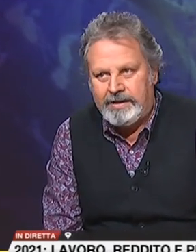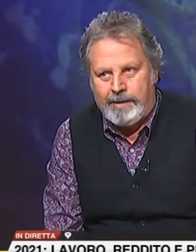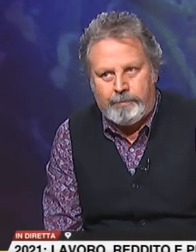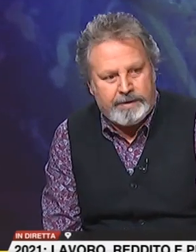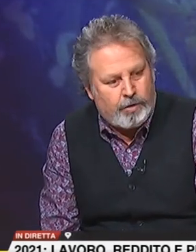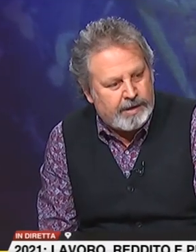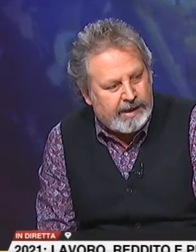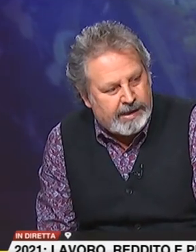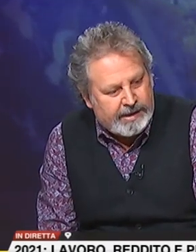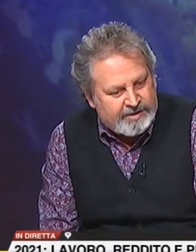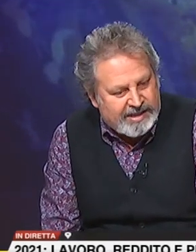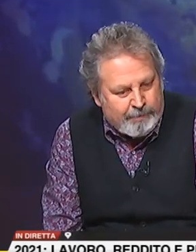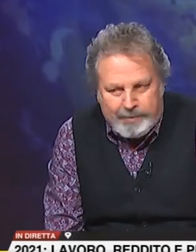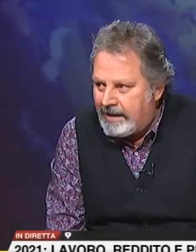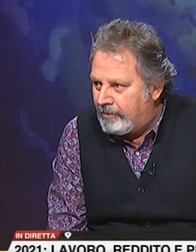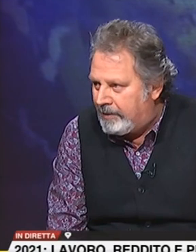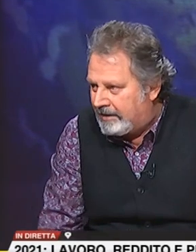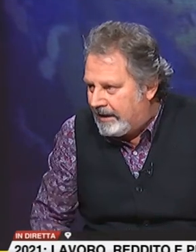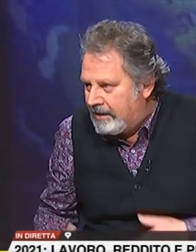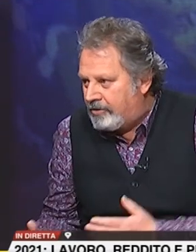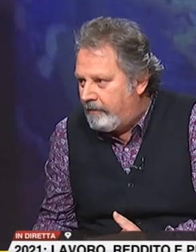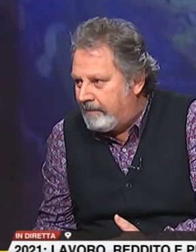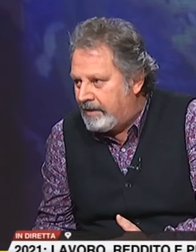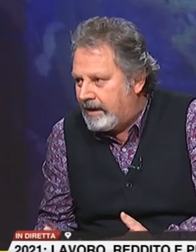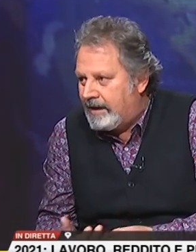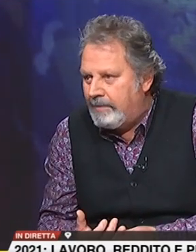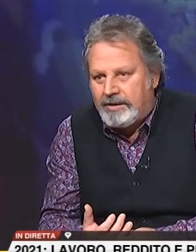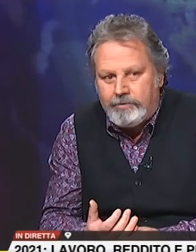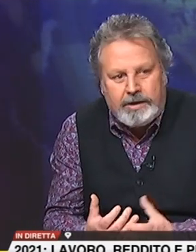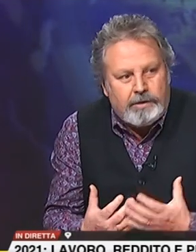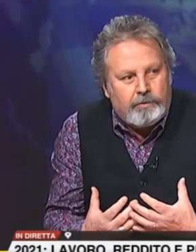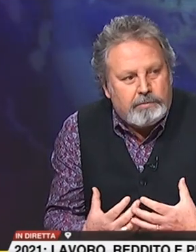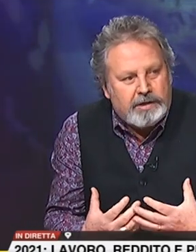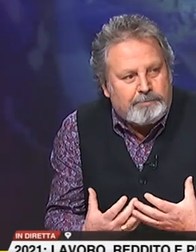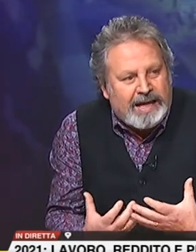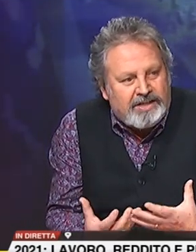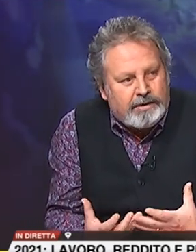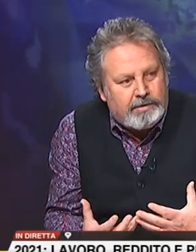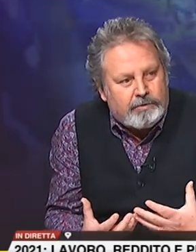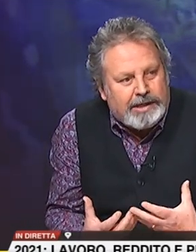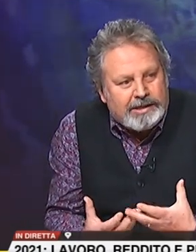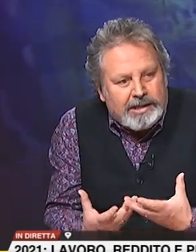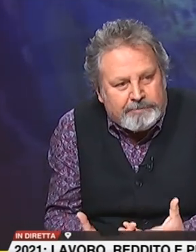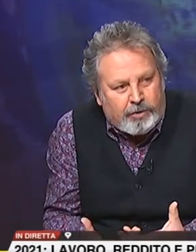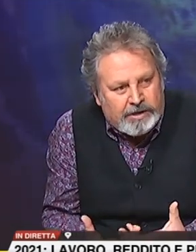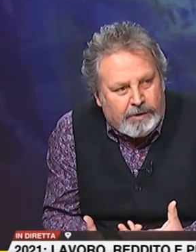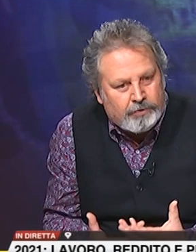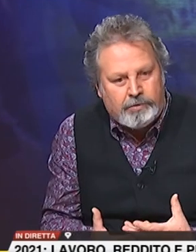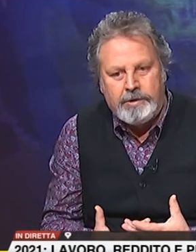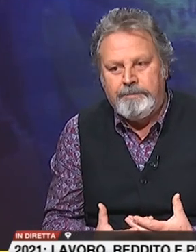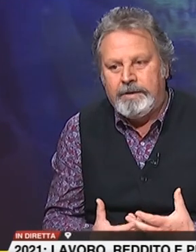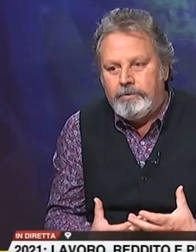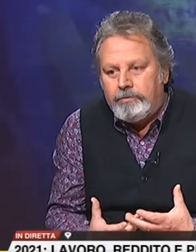le prendiamo per buone e ci stiamo impegnando per tentare di risolvere, perché chiaramente a noi non dispiace non dare delle risposte